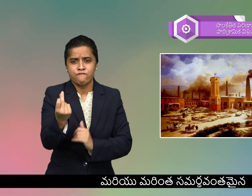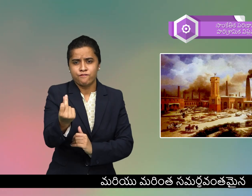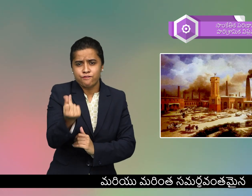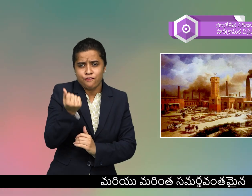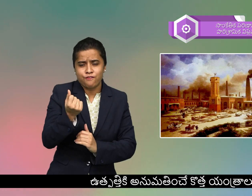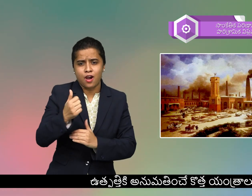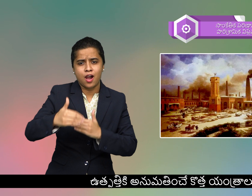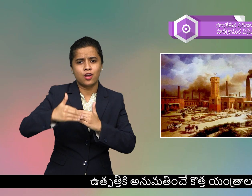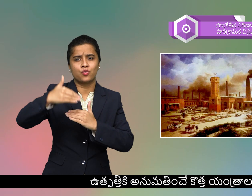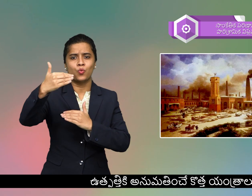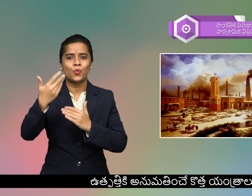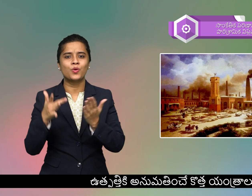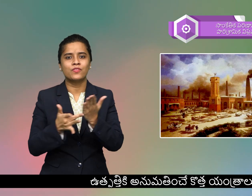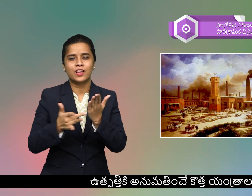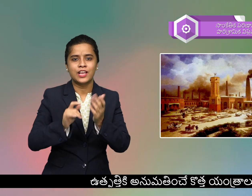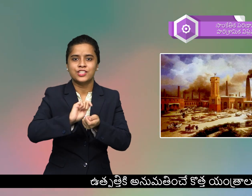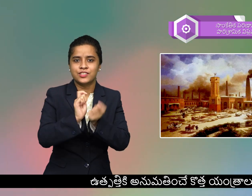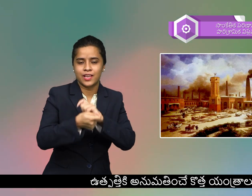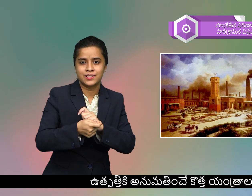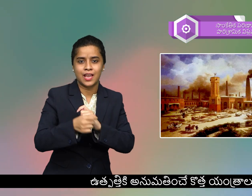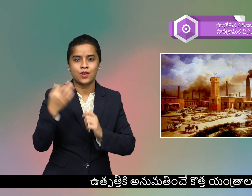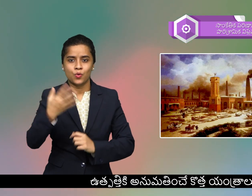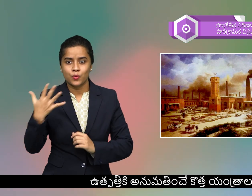సమర్థవంతమైన ఉత్పత్తికి అనుమతించే కొత్త యంత్రాలు